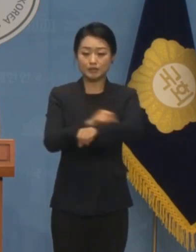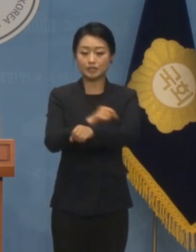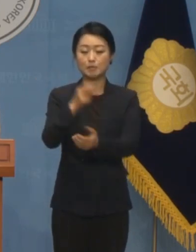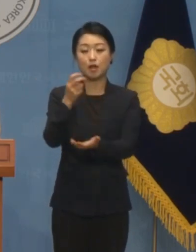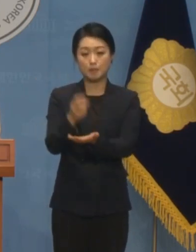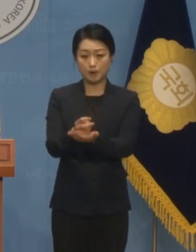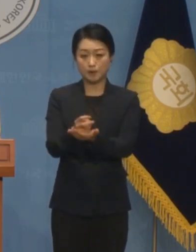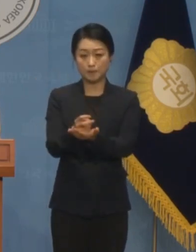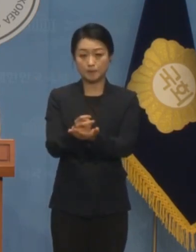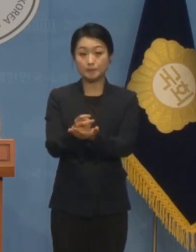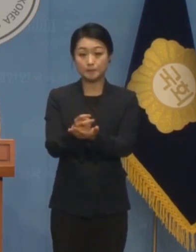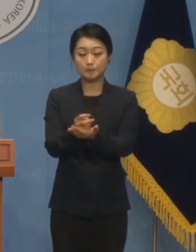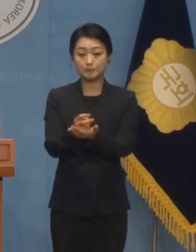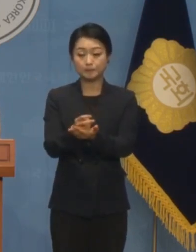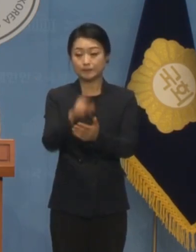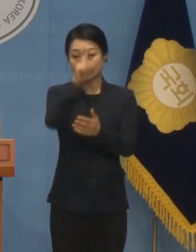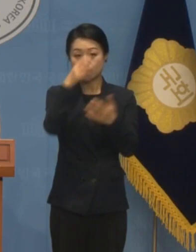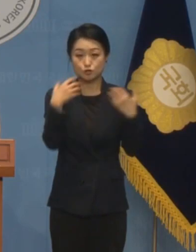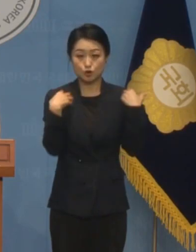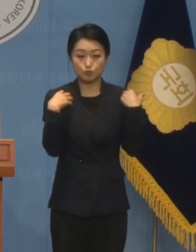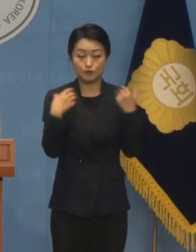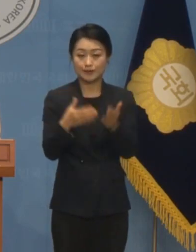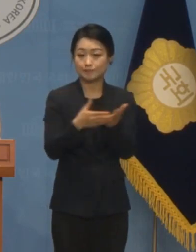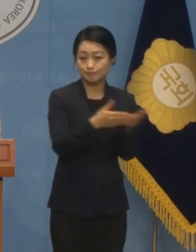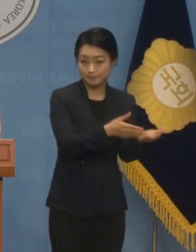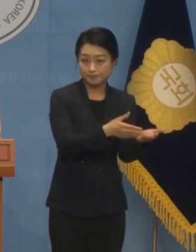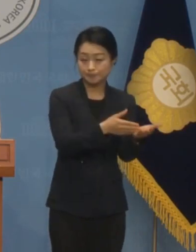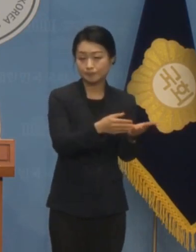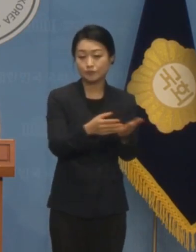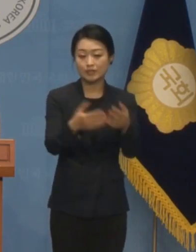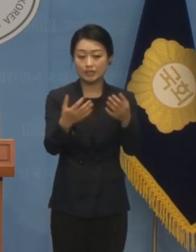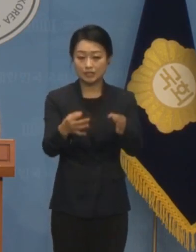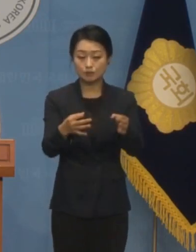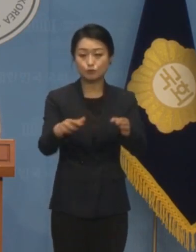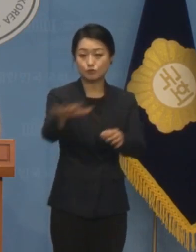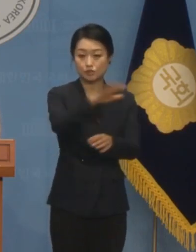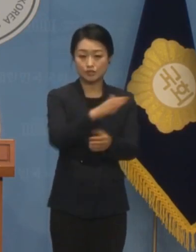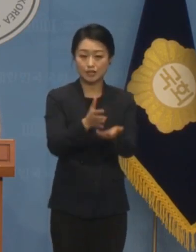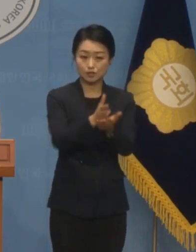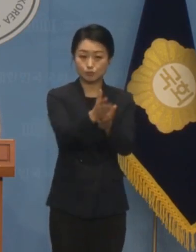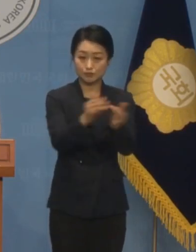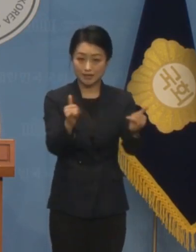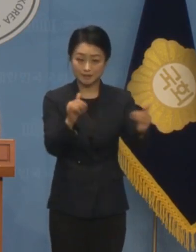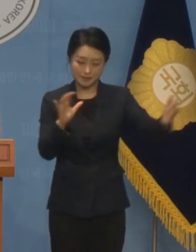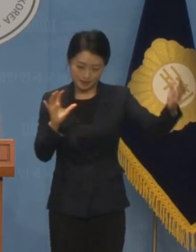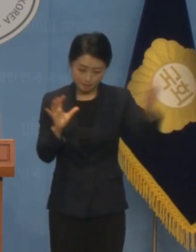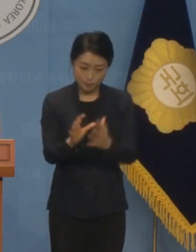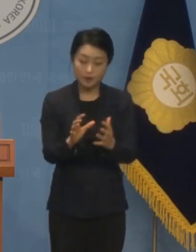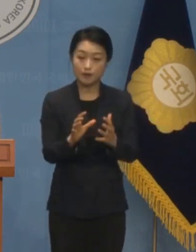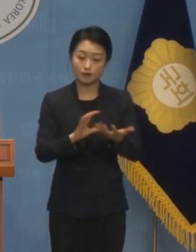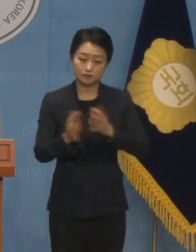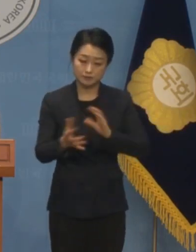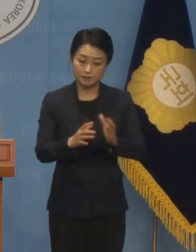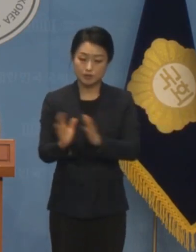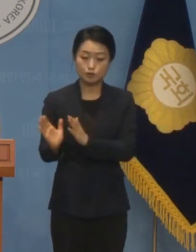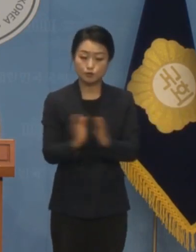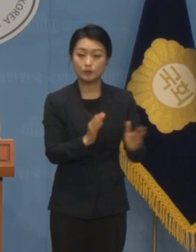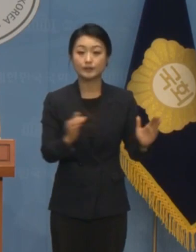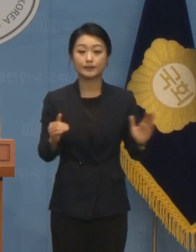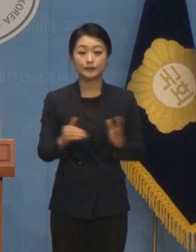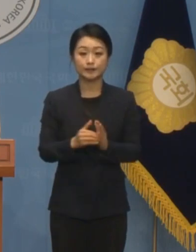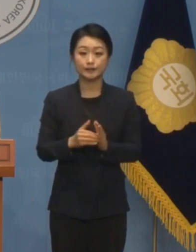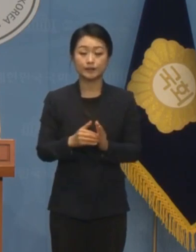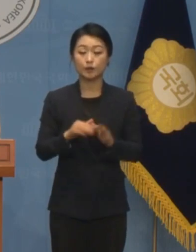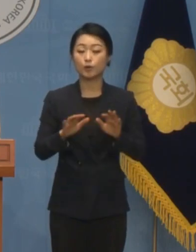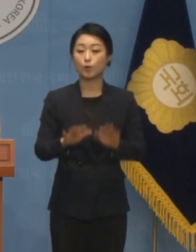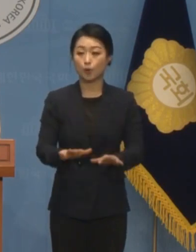기후금융특별법을 관계 정부 부처는 물론 금융권 전문가들과 함께 논의하면서 준비했습니다.